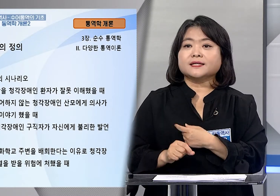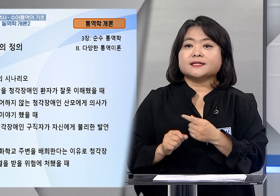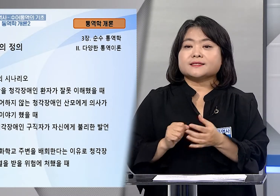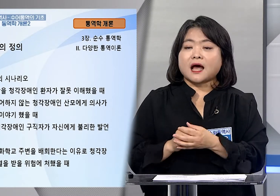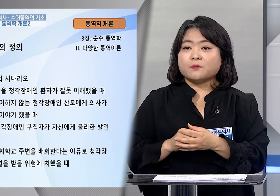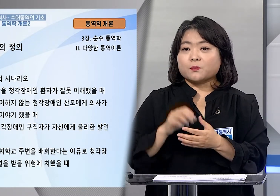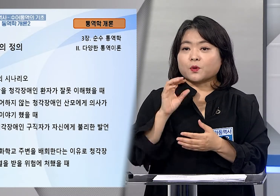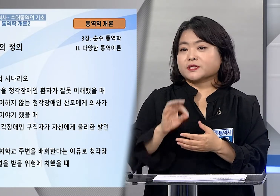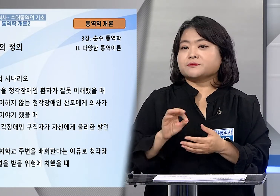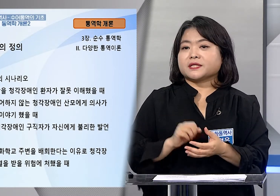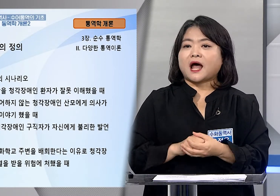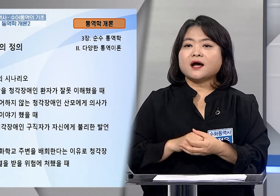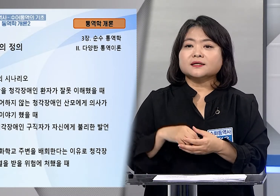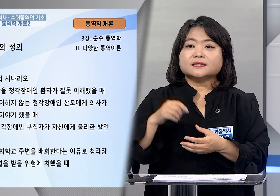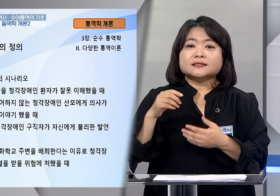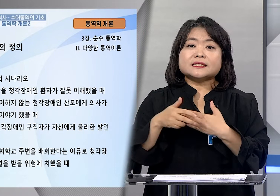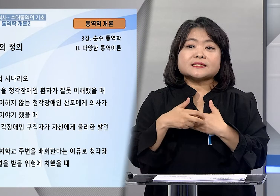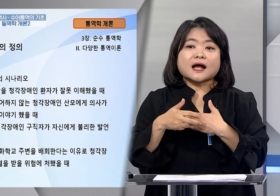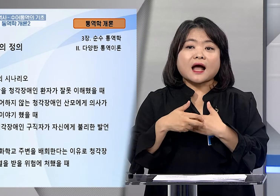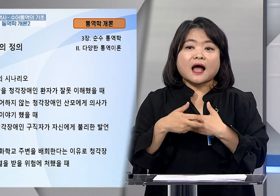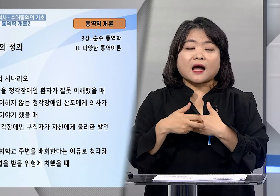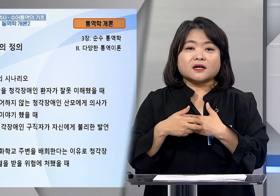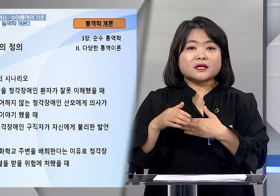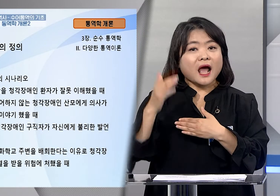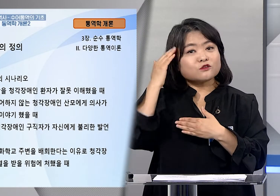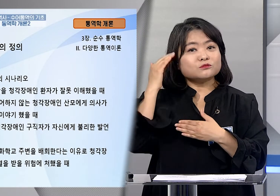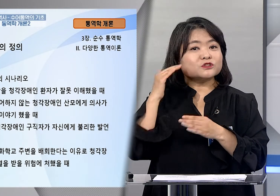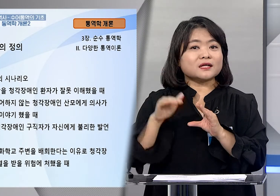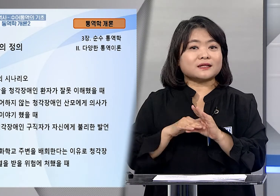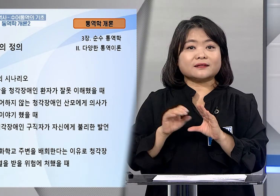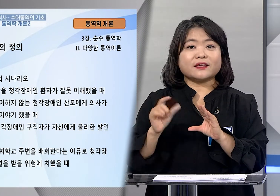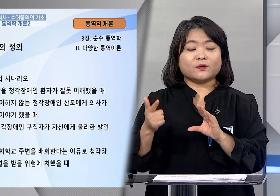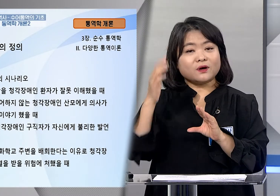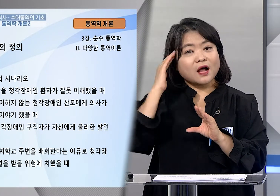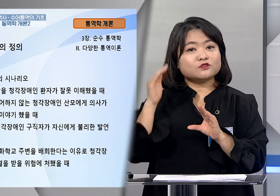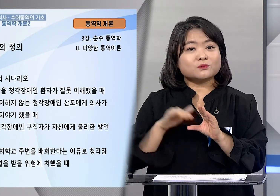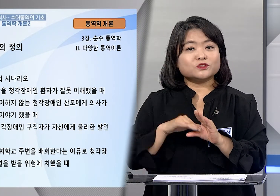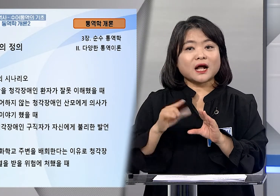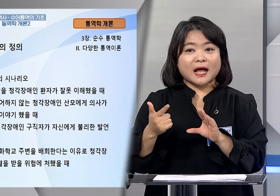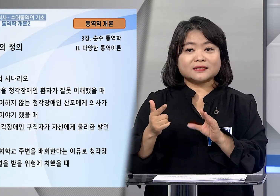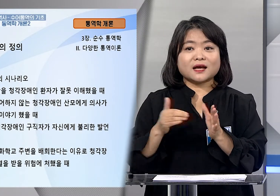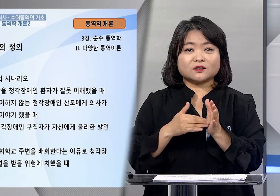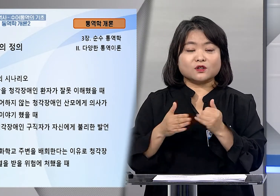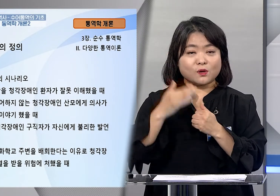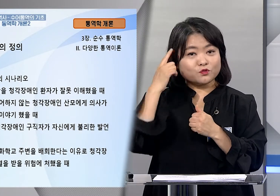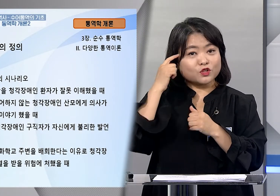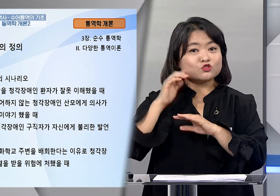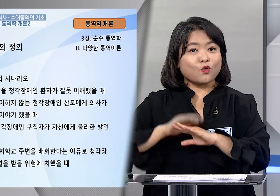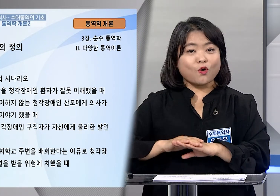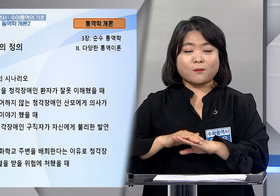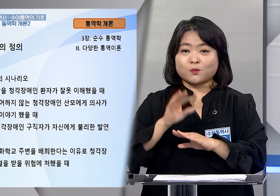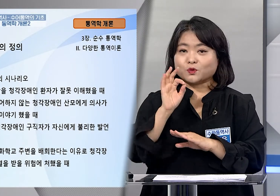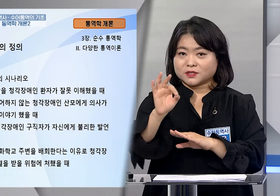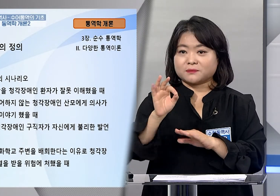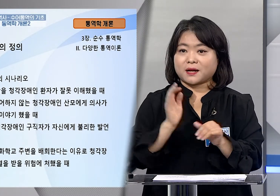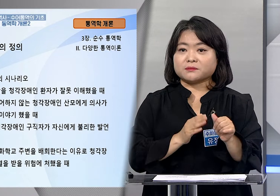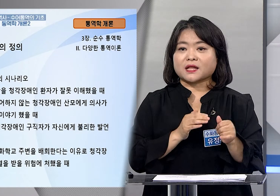자, 한번 보겠습니다. 의사가 이게 한국 문화는 아니에요. 한국의 문화가 아니라는 걸 염두에 두고 한번 보시기 바랍니다.